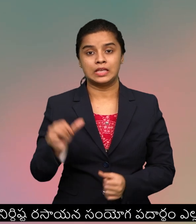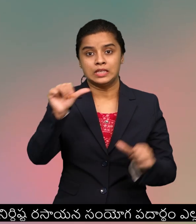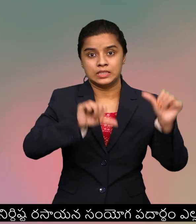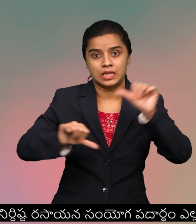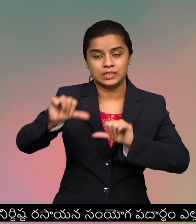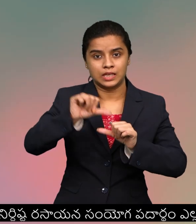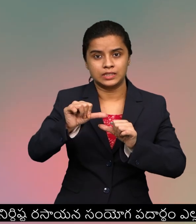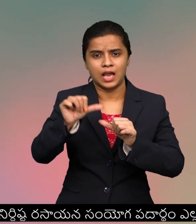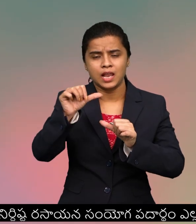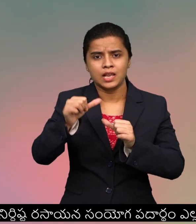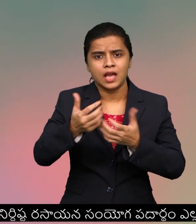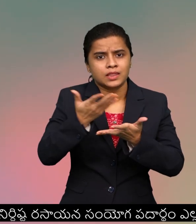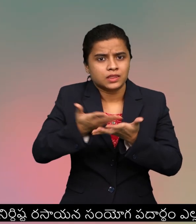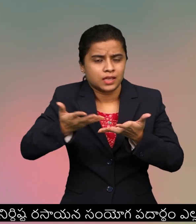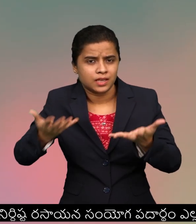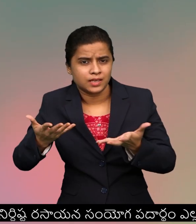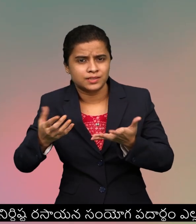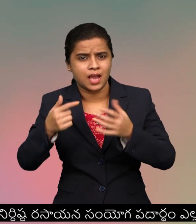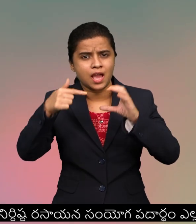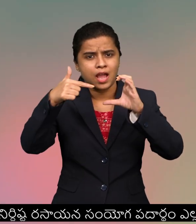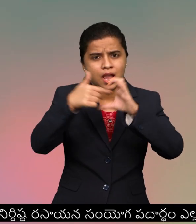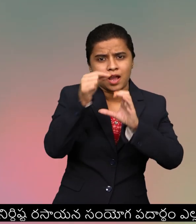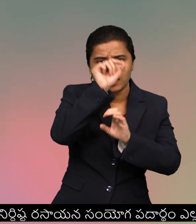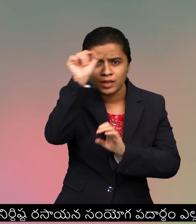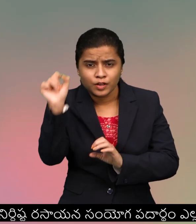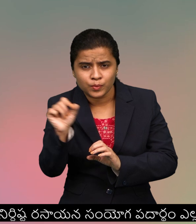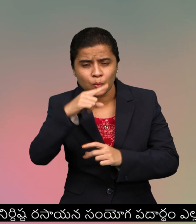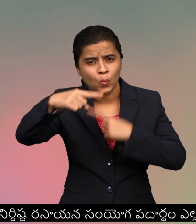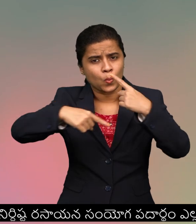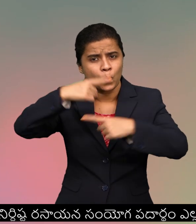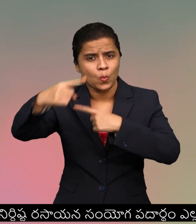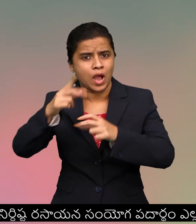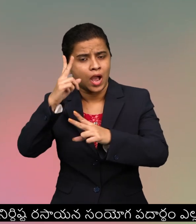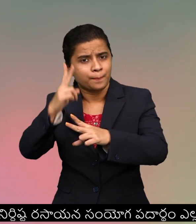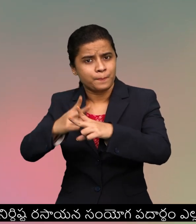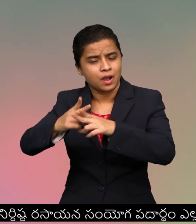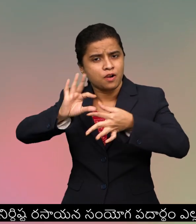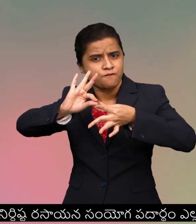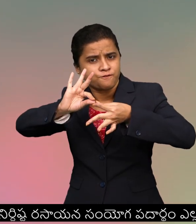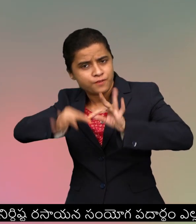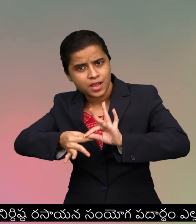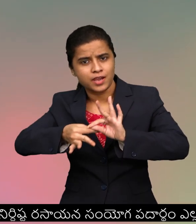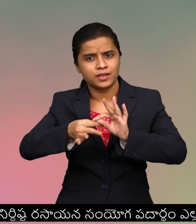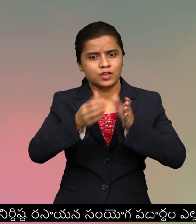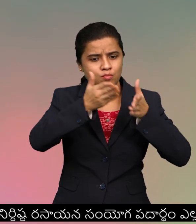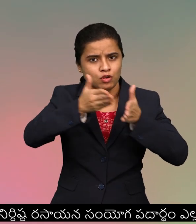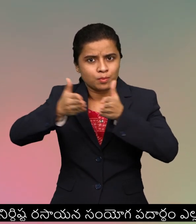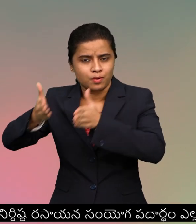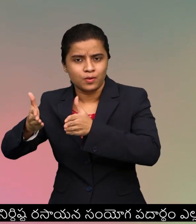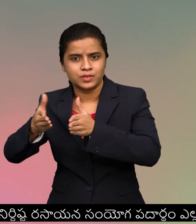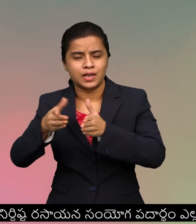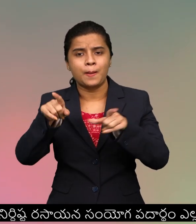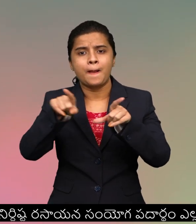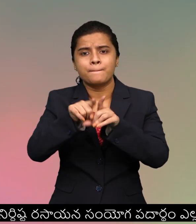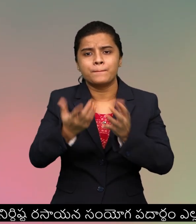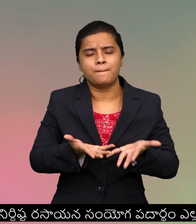ఒక నిర్దిష్ట రసాయన సంయోగ పదార్థం ఎల్లప్పుడూ స్థిర భార అనుపాతంలో కలిసిన ఒకే మూలకాలను కలిగి